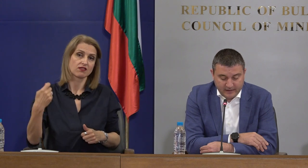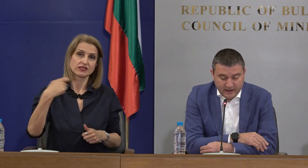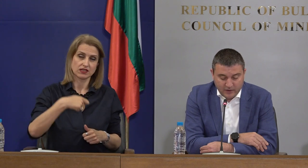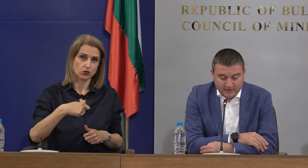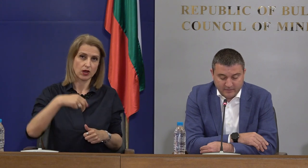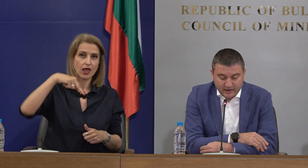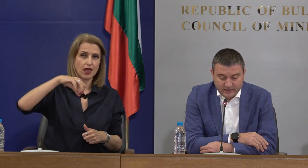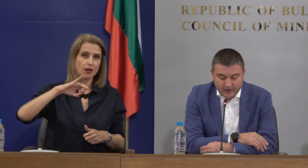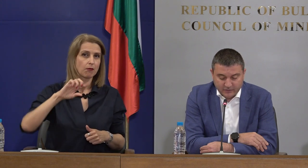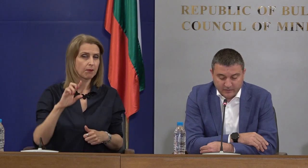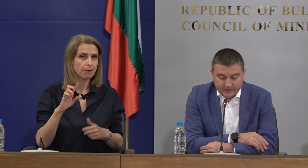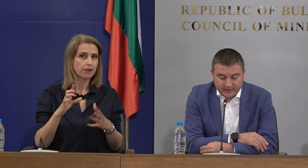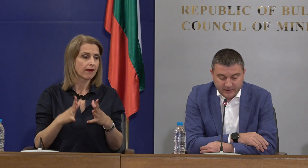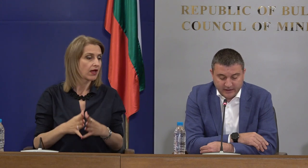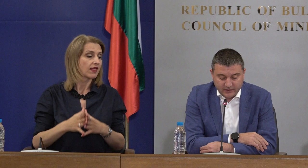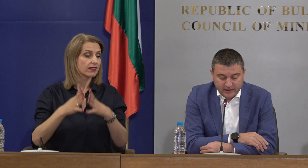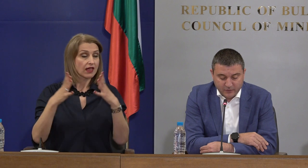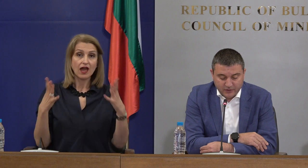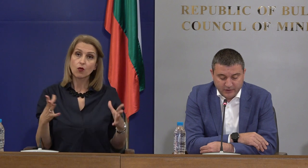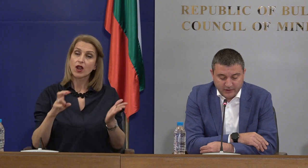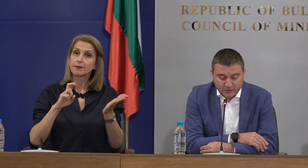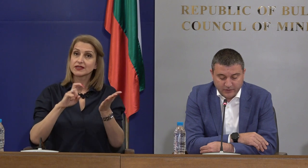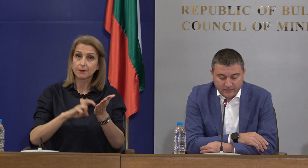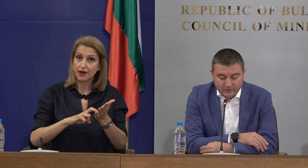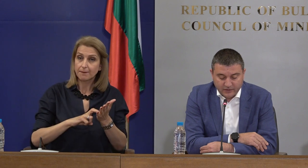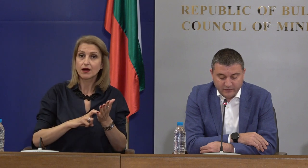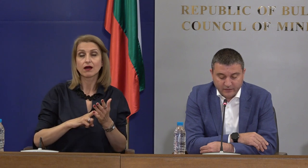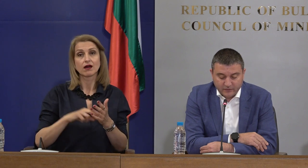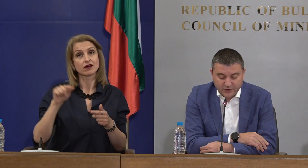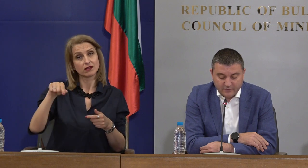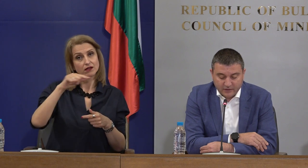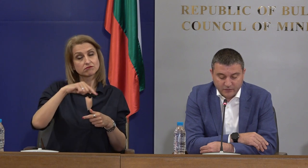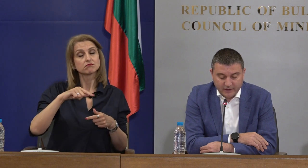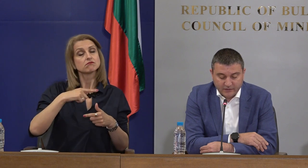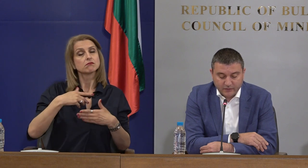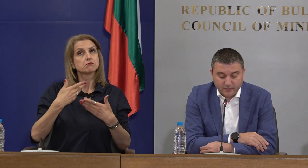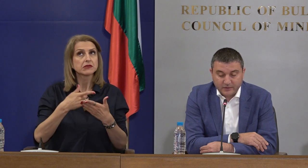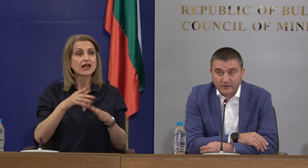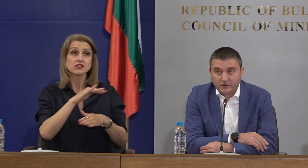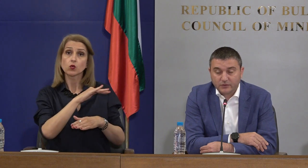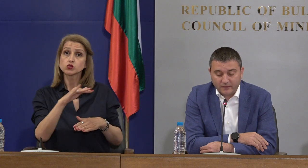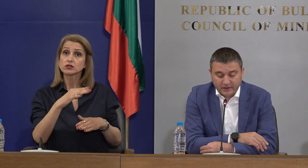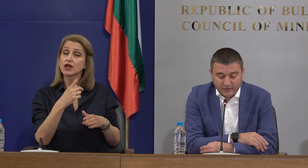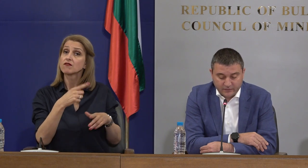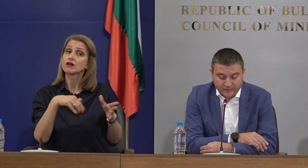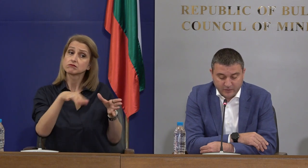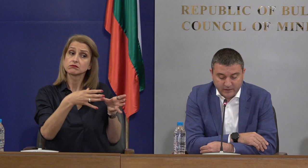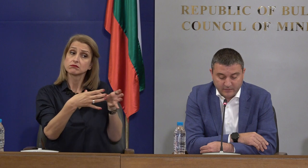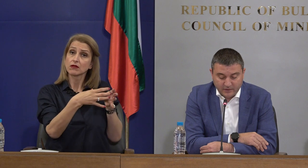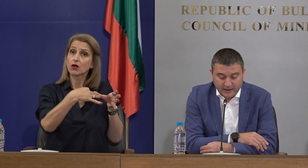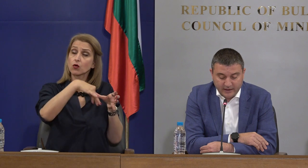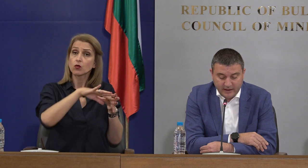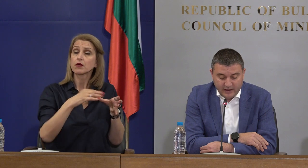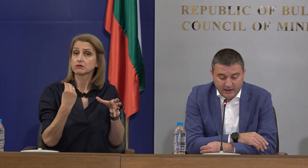ПИП е най-голямата банка изцяло с български капитал, системно значима институция, която се развива и утвърждава като финансова група с основна дейност в